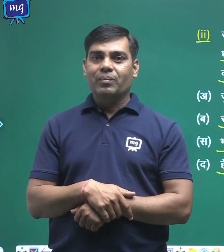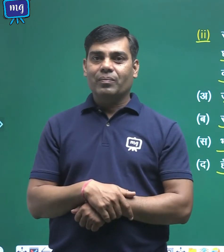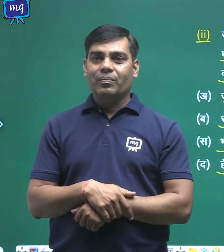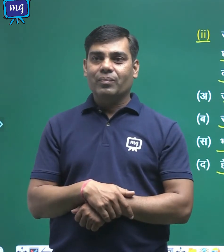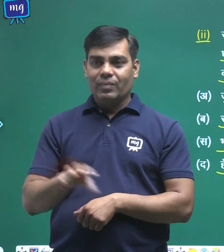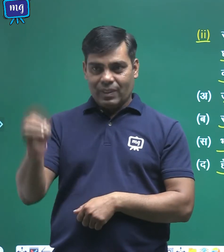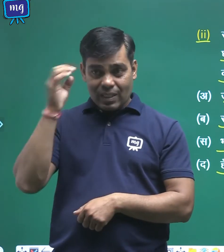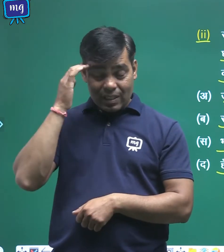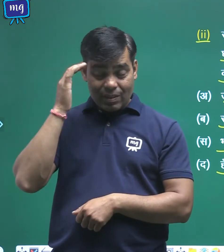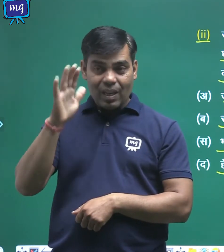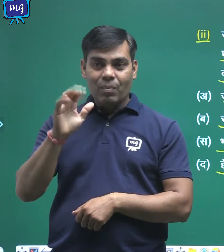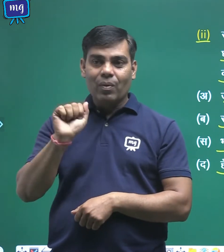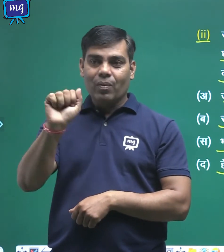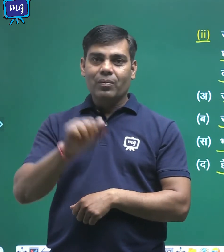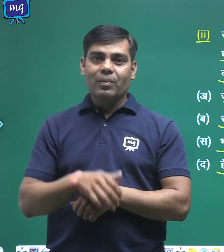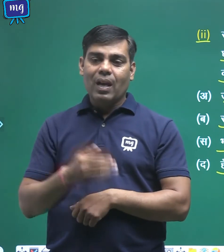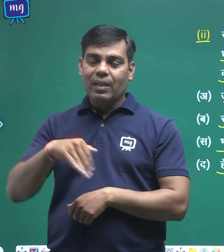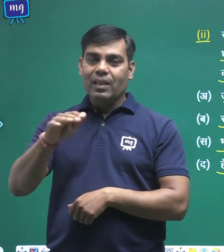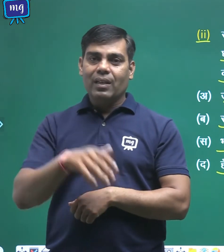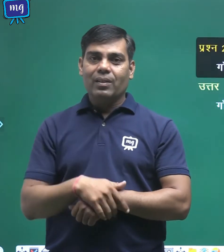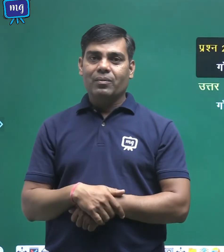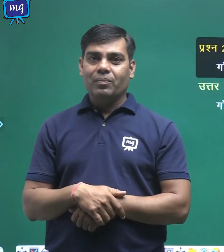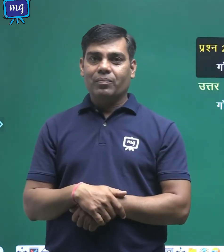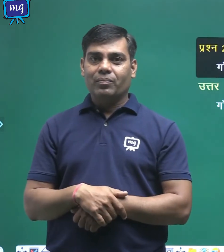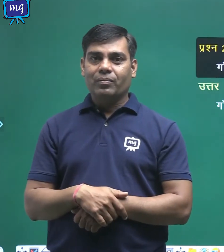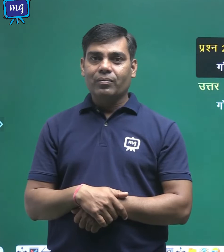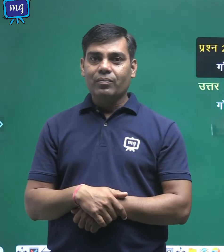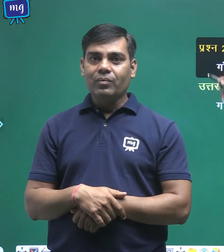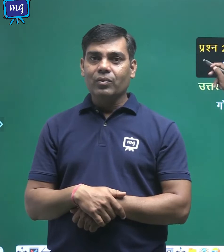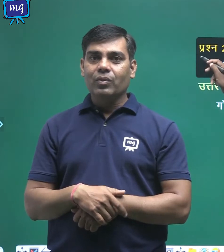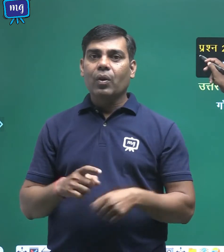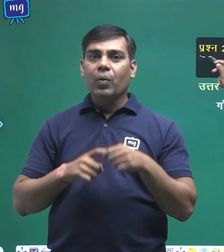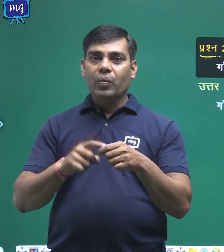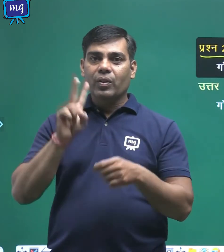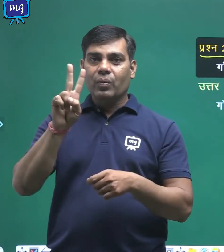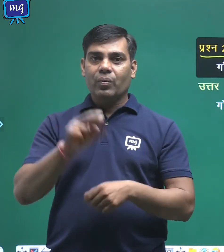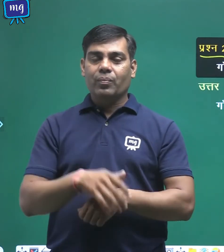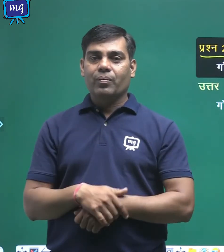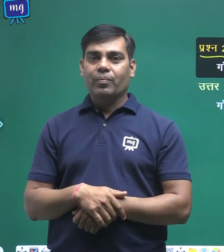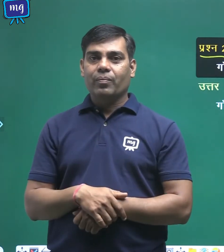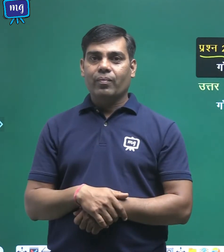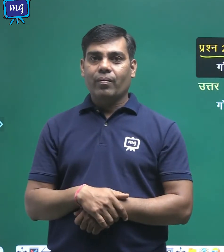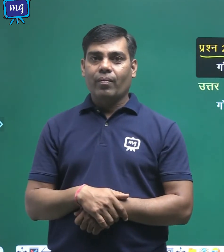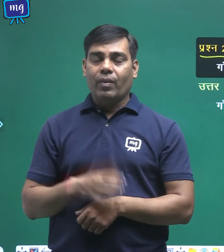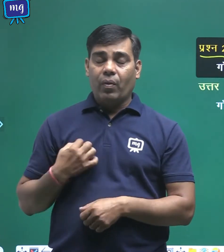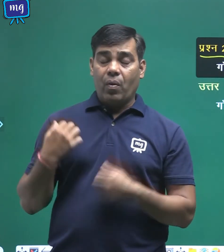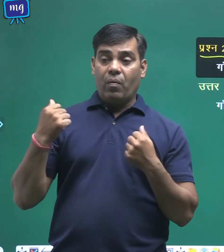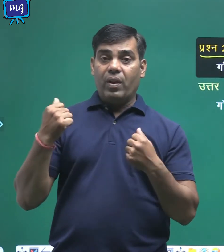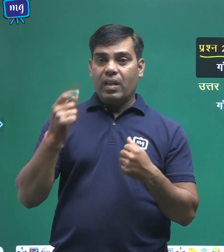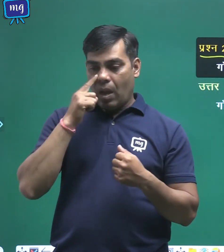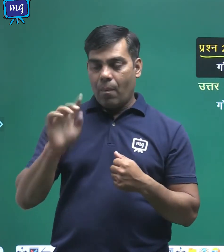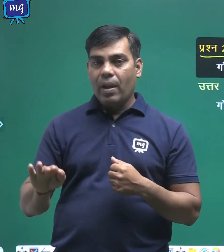समझ आया आपको? आगे चलें। प्रश्न 2, वीर बालिका